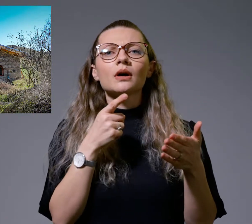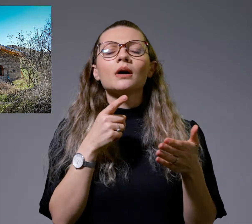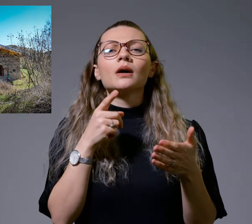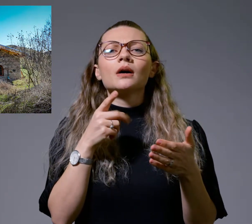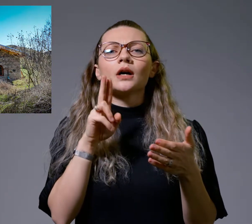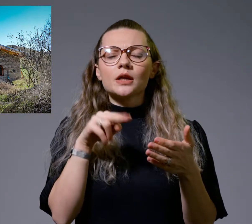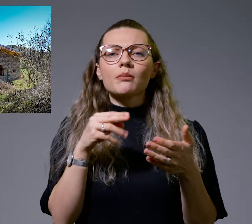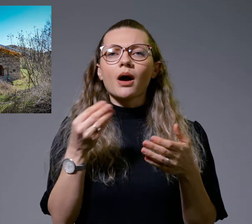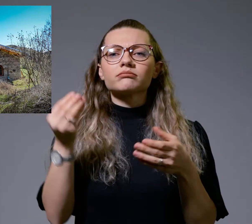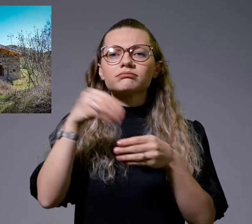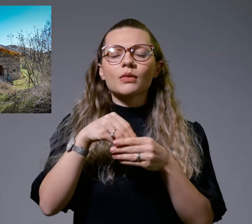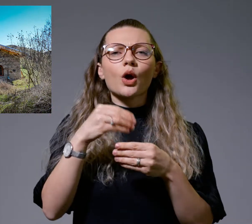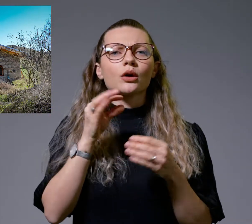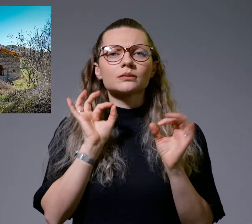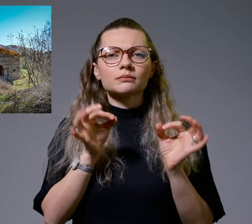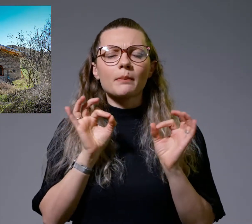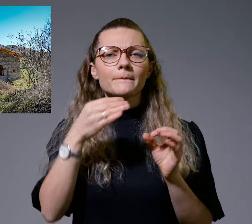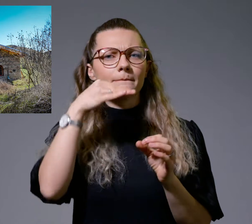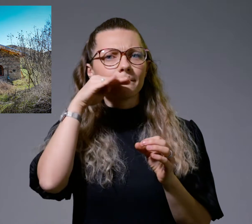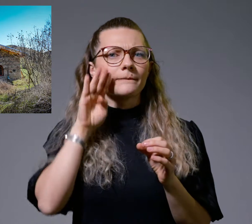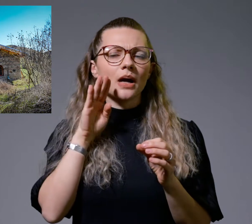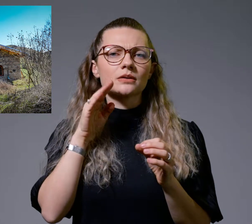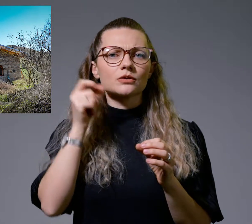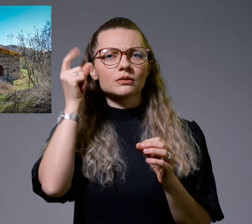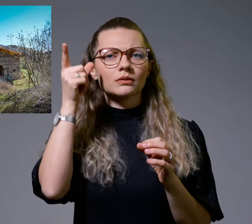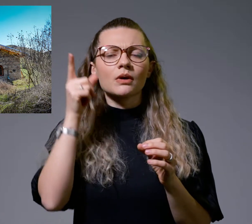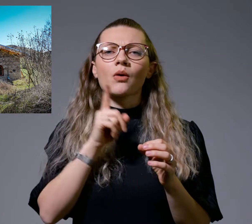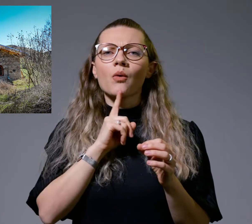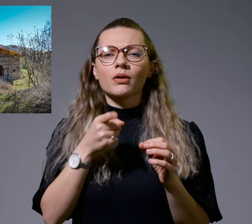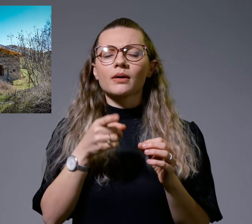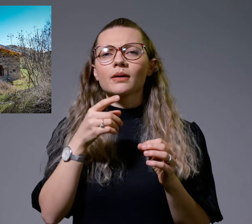спаѓаат во добро талентирани мајстори на својот занает.